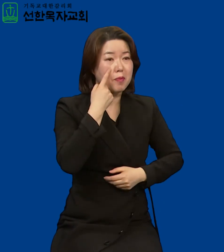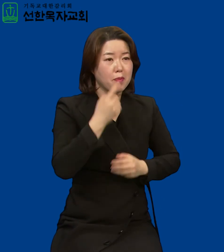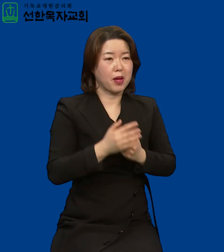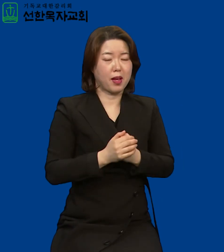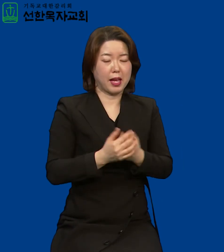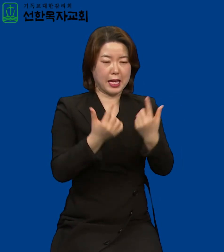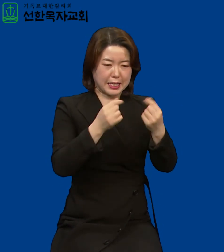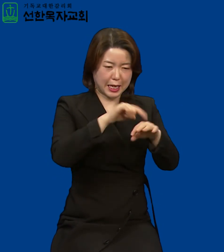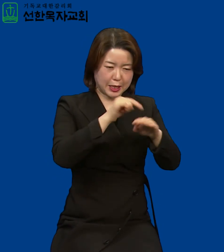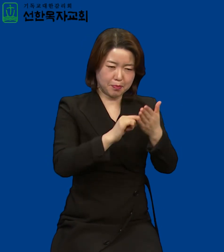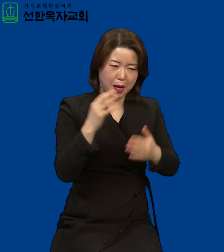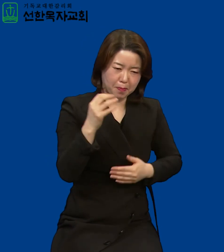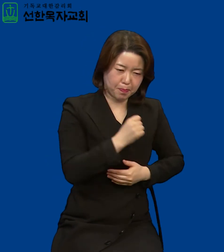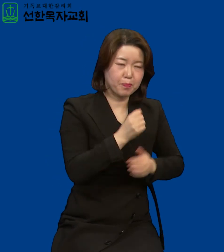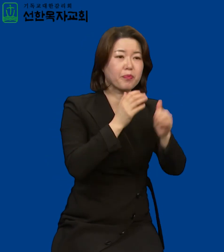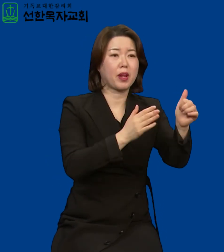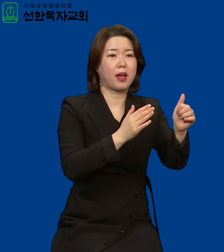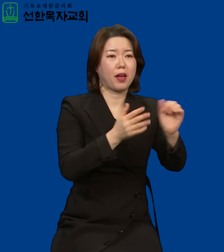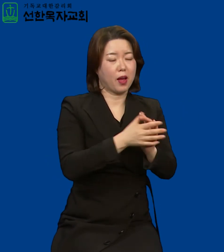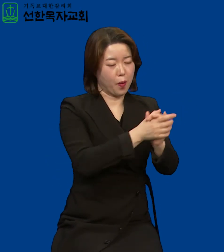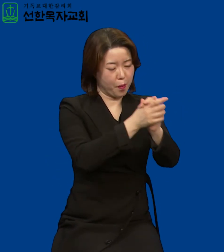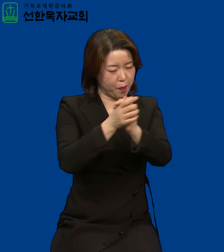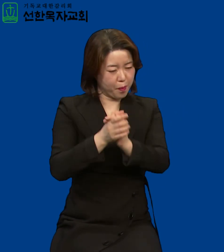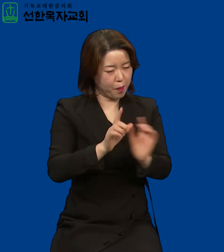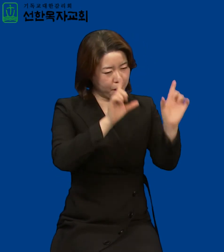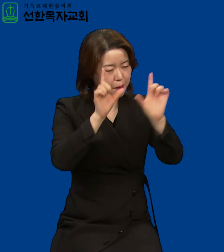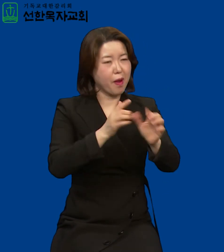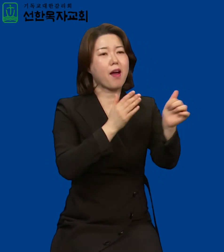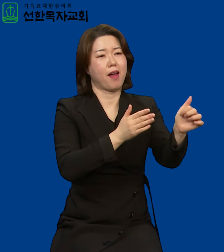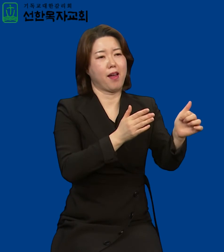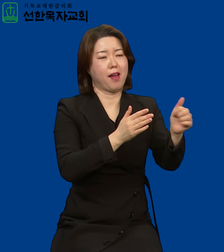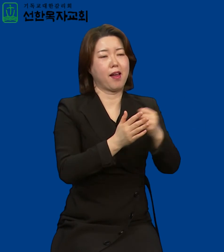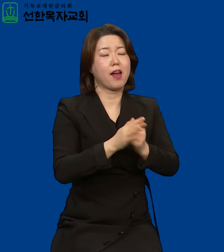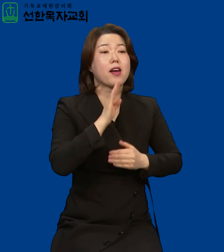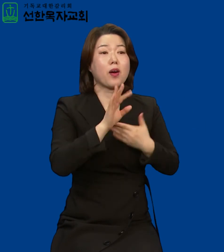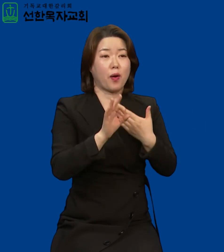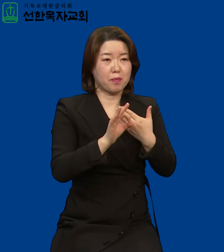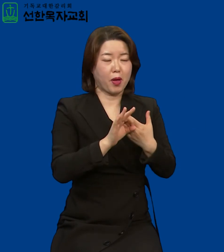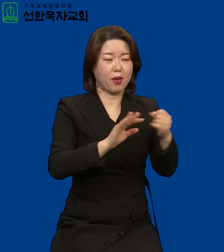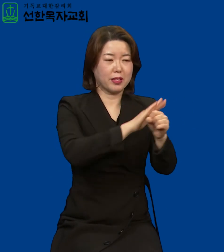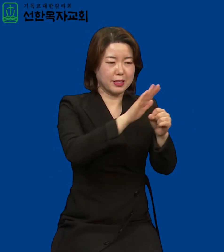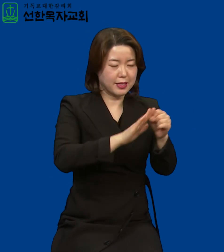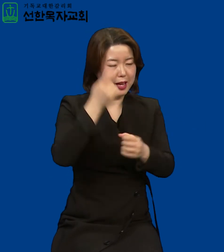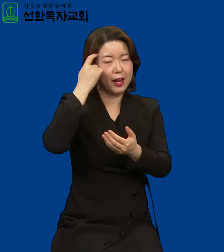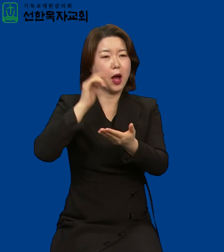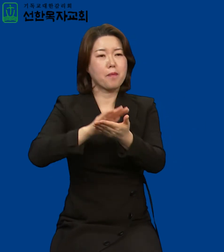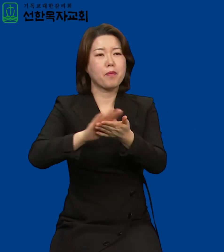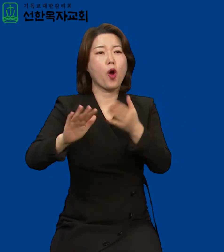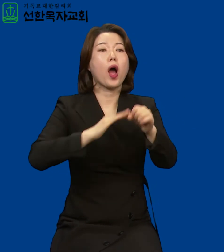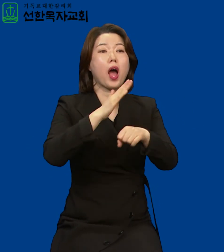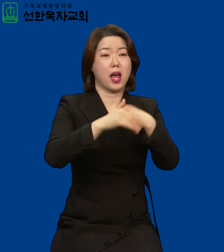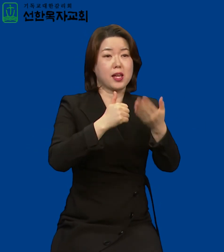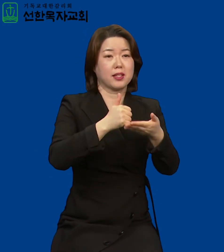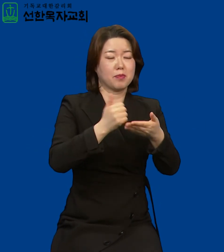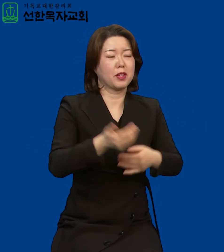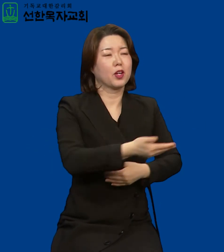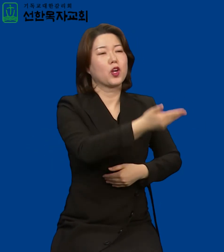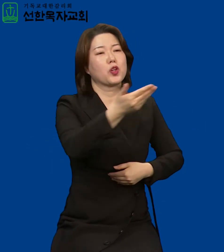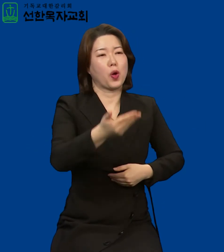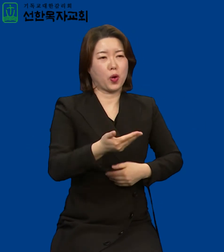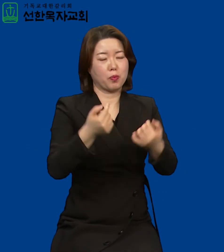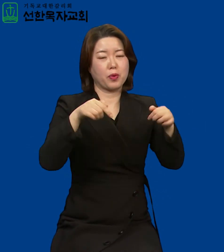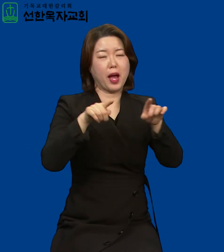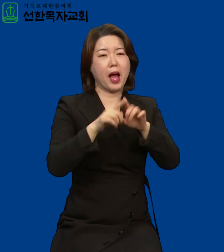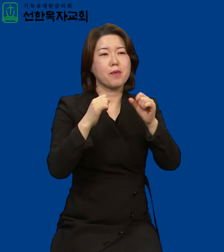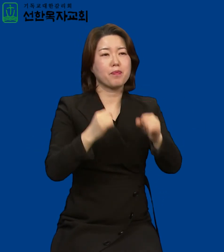마음을 품으십시오. 화평하게 지내십시오. 그리하면 사랑과 평화의 하나님께서 여러분과